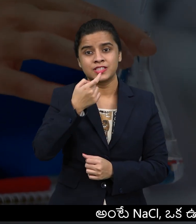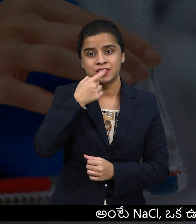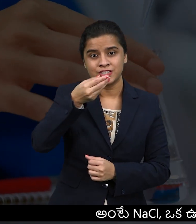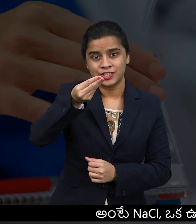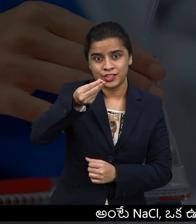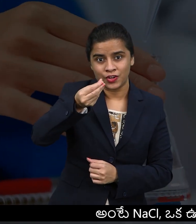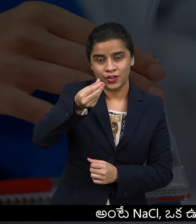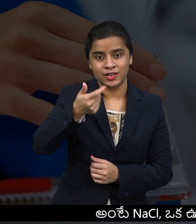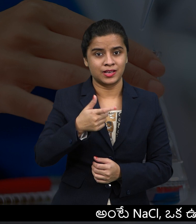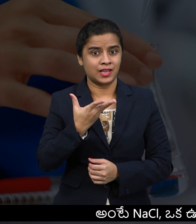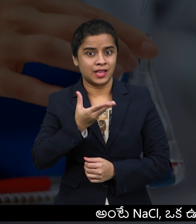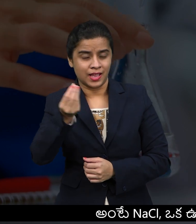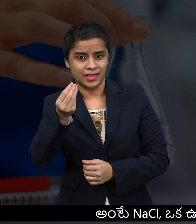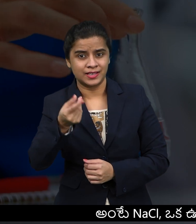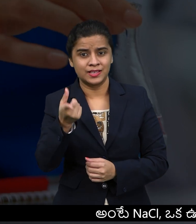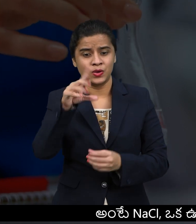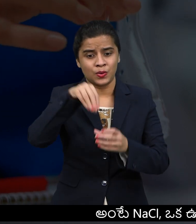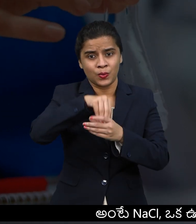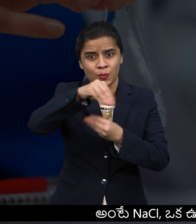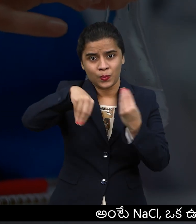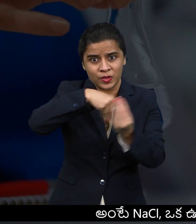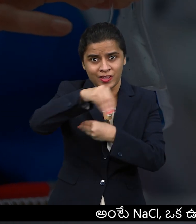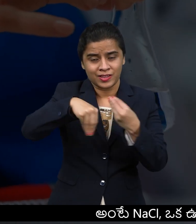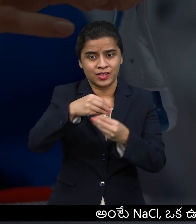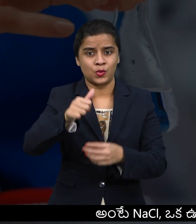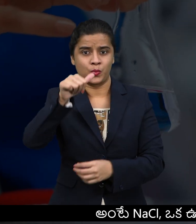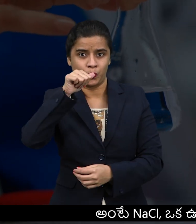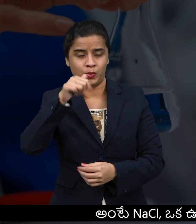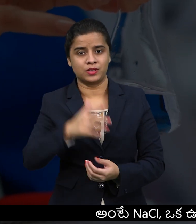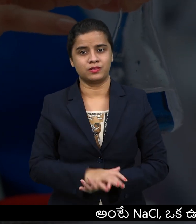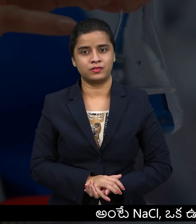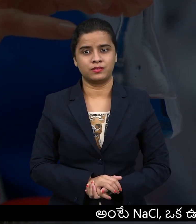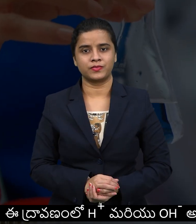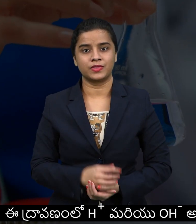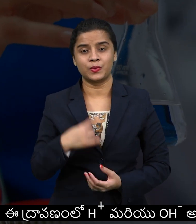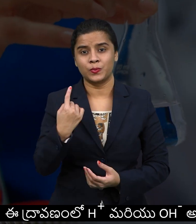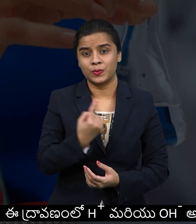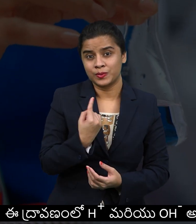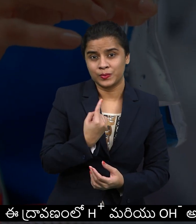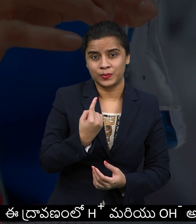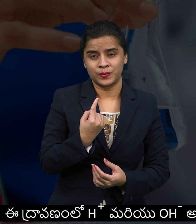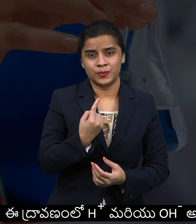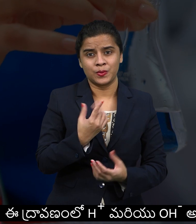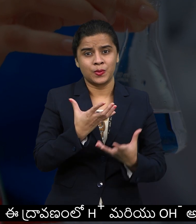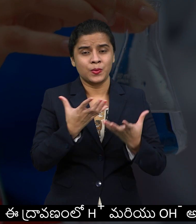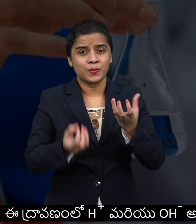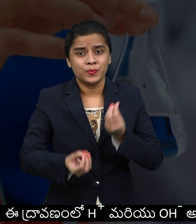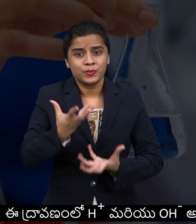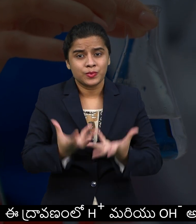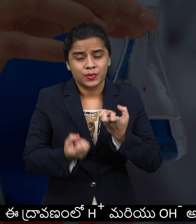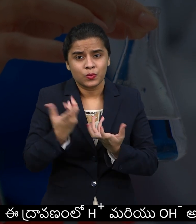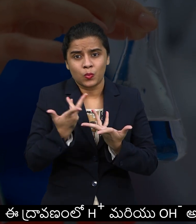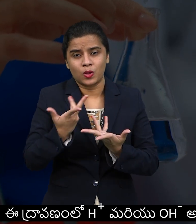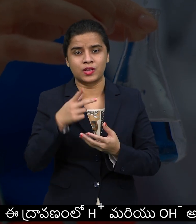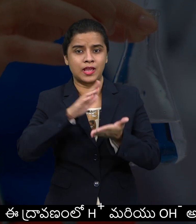అంటే NaCl ఒక ఉప్పు మరియు ద్రావకం నీరు. ఈ ద్రావణంలో H